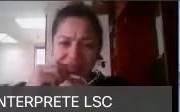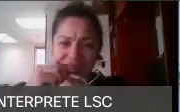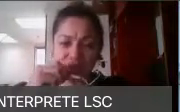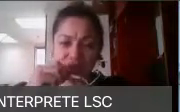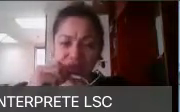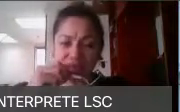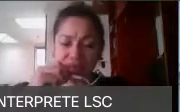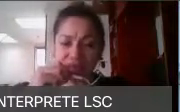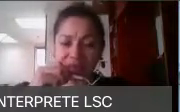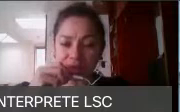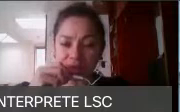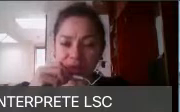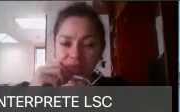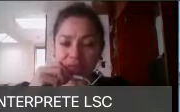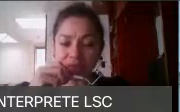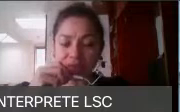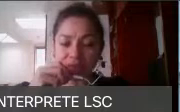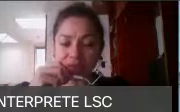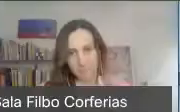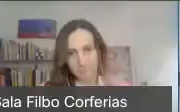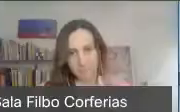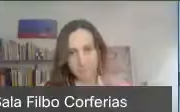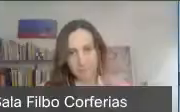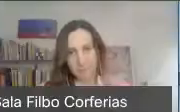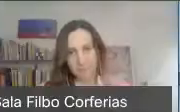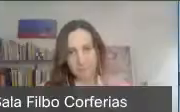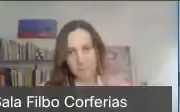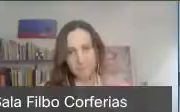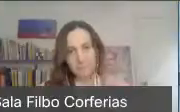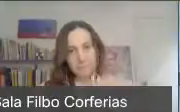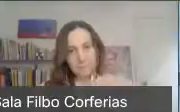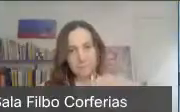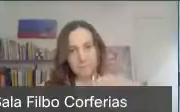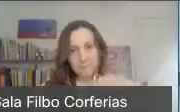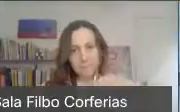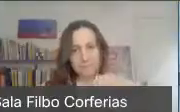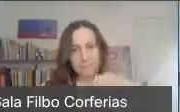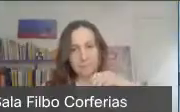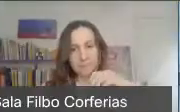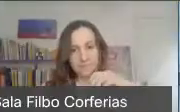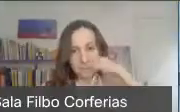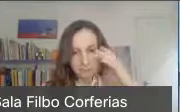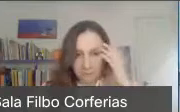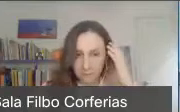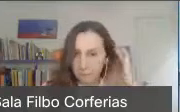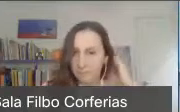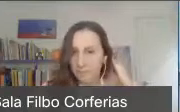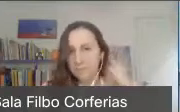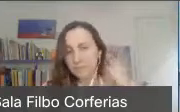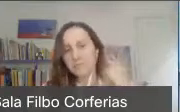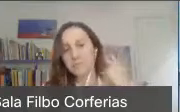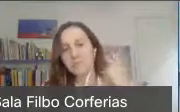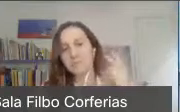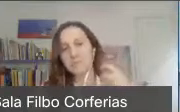Edith, yo quise hacer como una presentación o tener algo PowerPoint, pero pues voy a